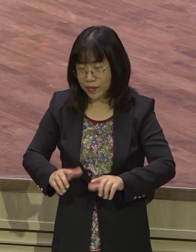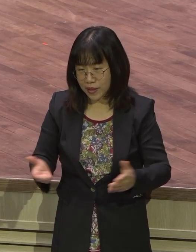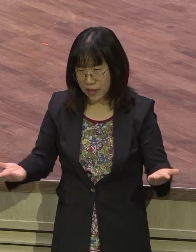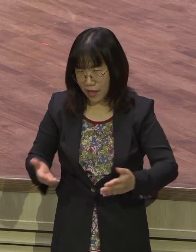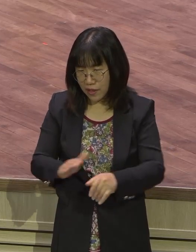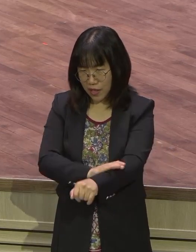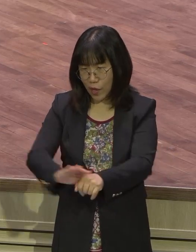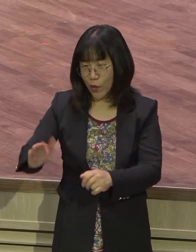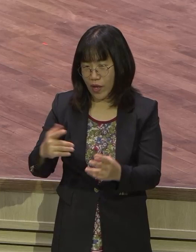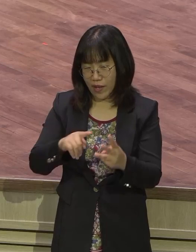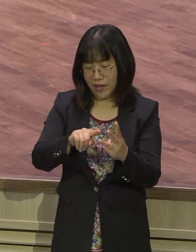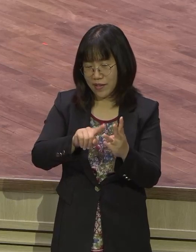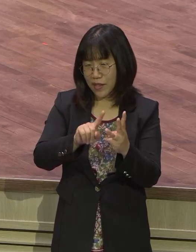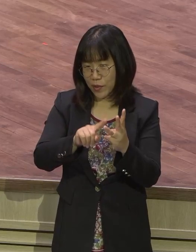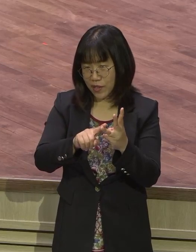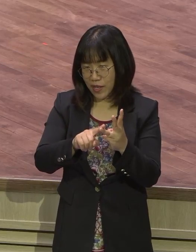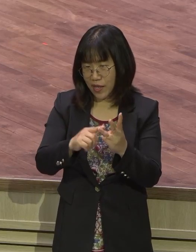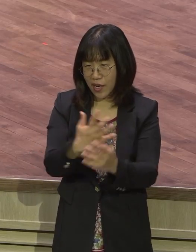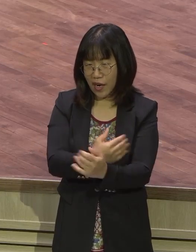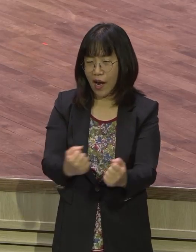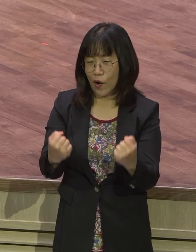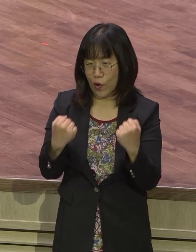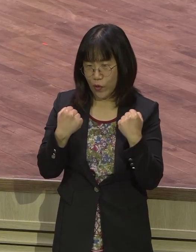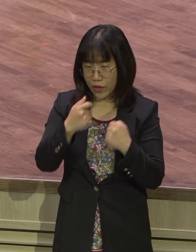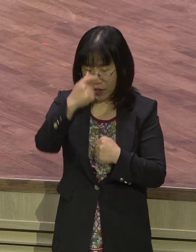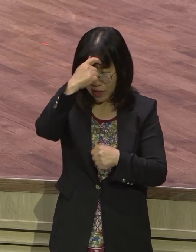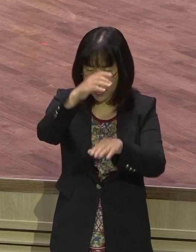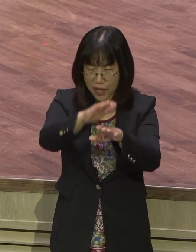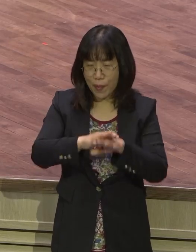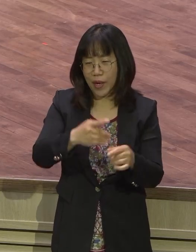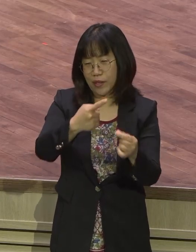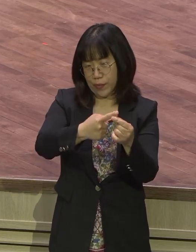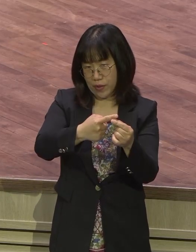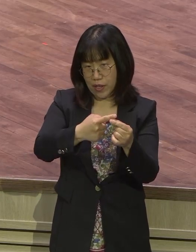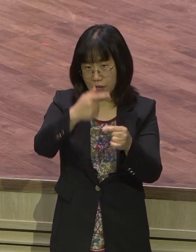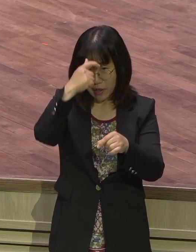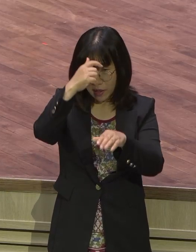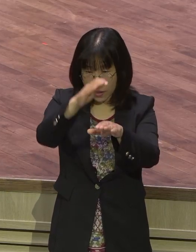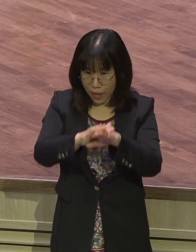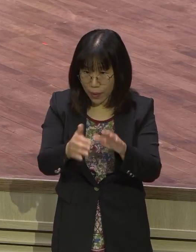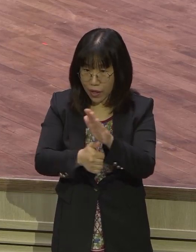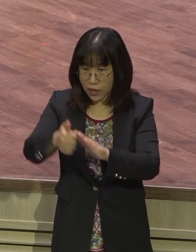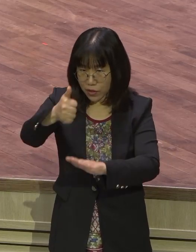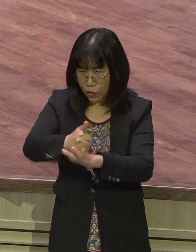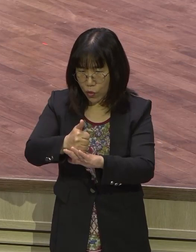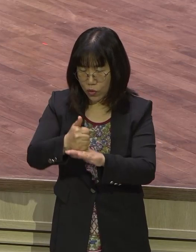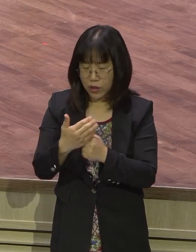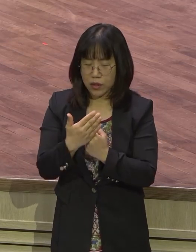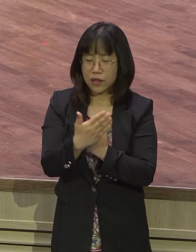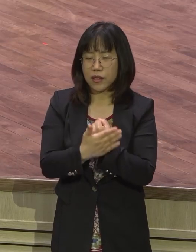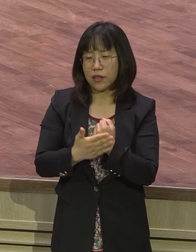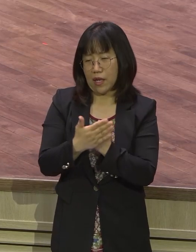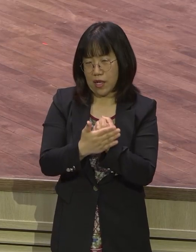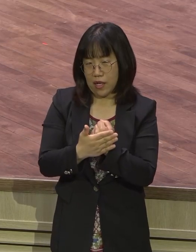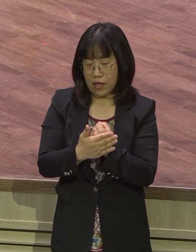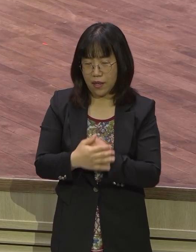잘되고 강근하리라. 예배 때 은혜 받으시 바랍니다. 예배 성공이 뭐요? 은혜 받는 거예요.